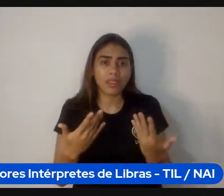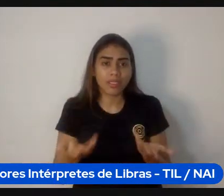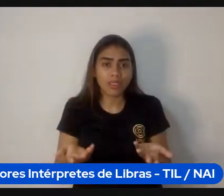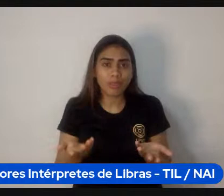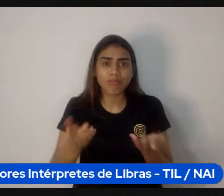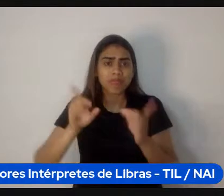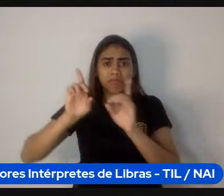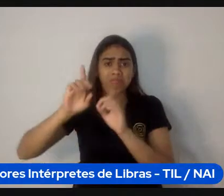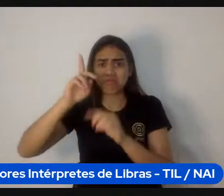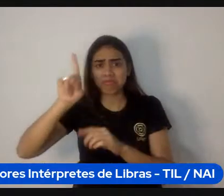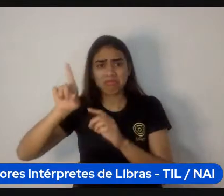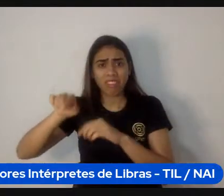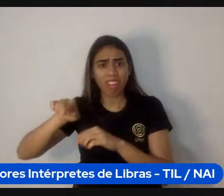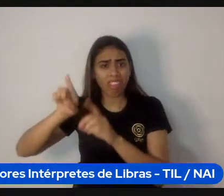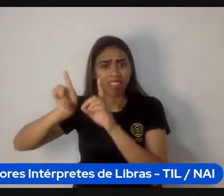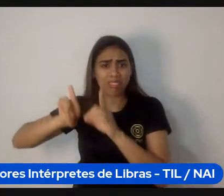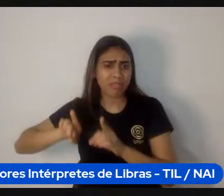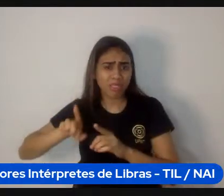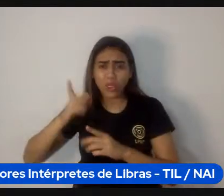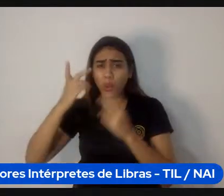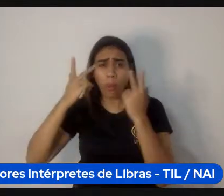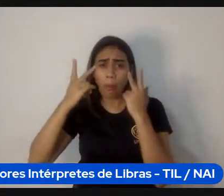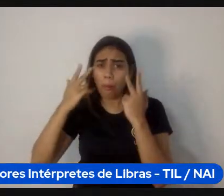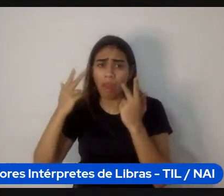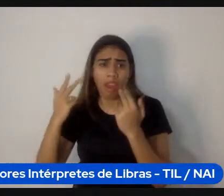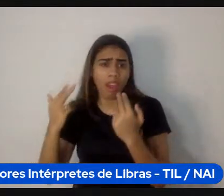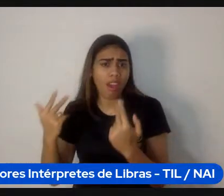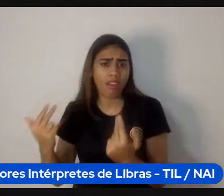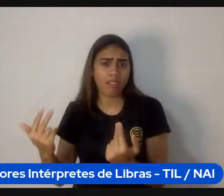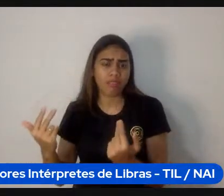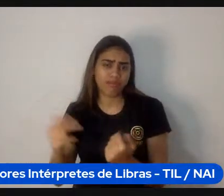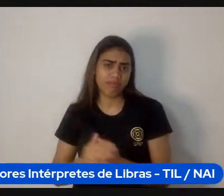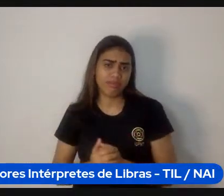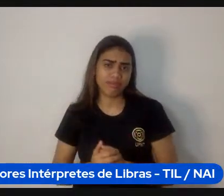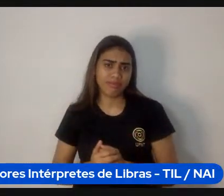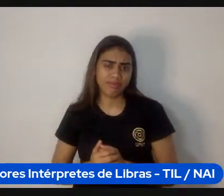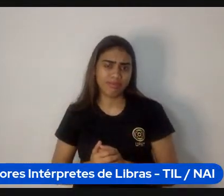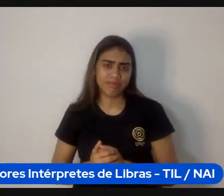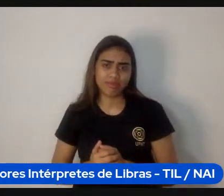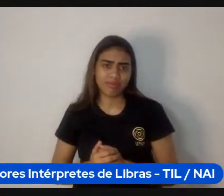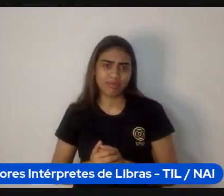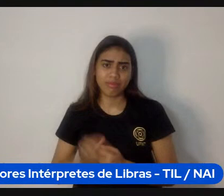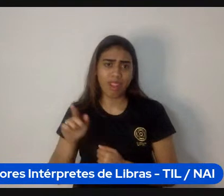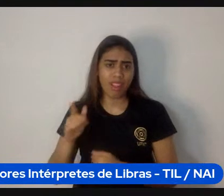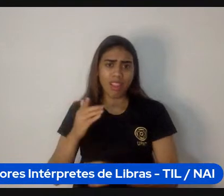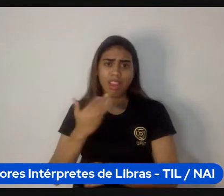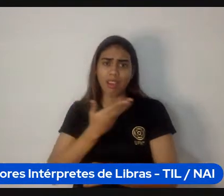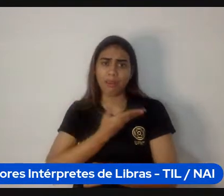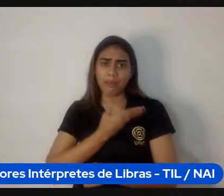um empecilho ter alguém, um colega com deficiência. Isso